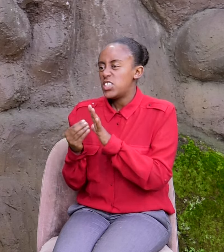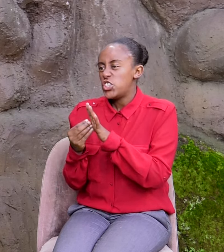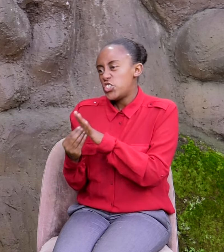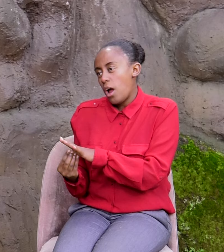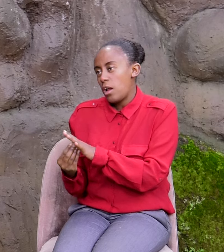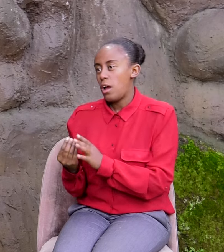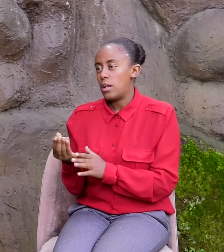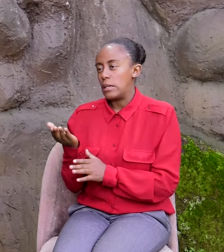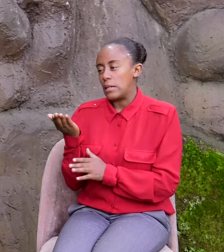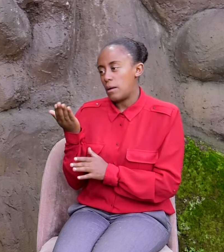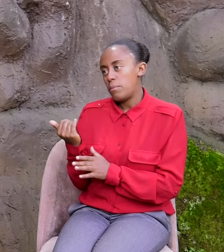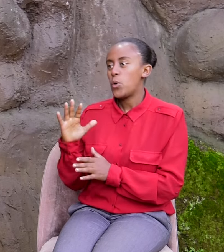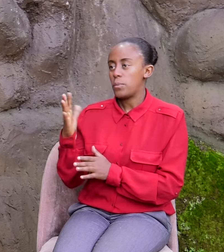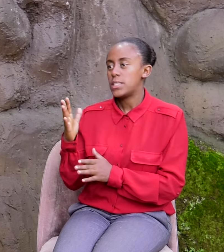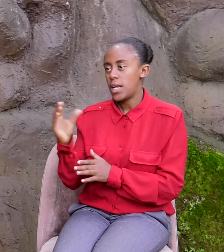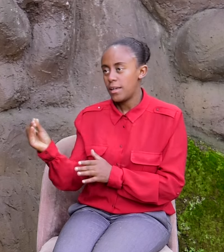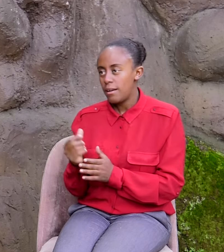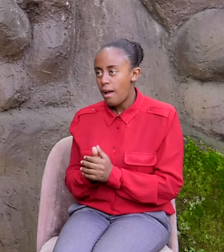ጫና ነበረው መሰለኝና